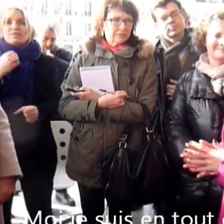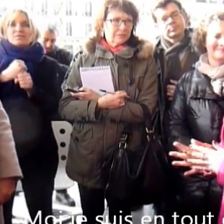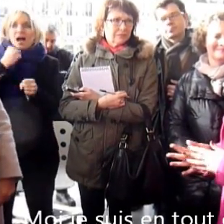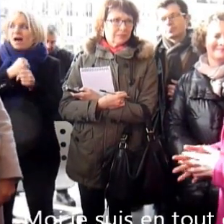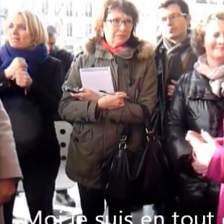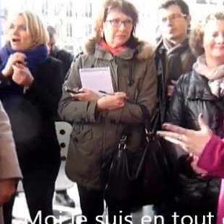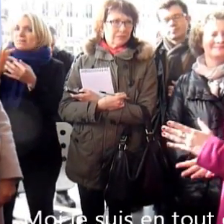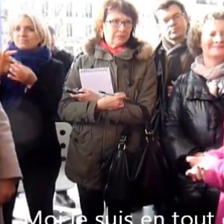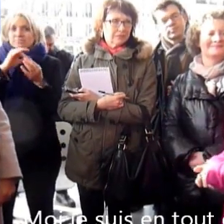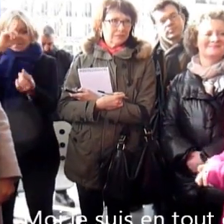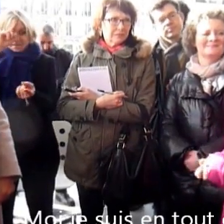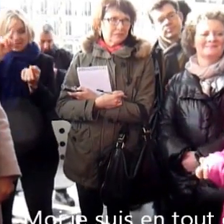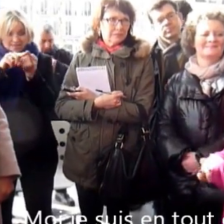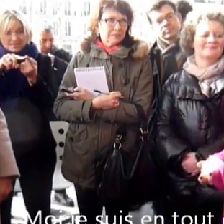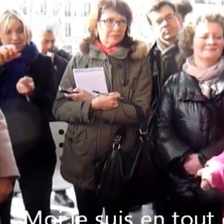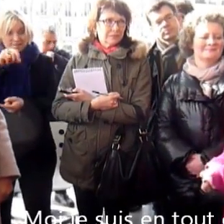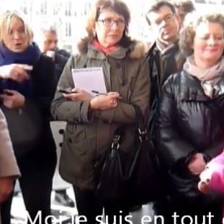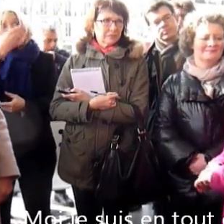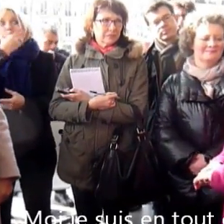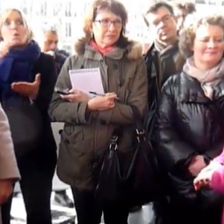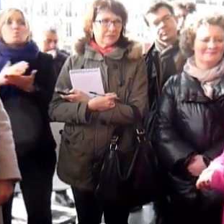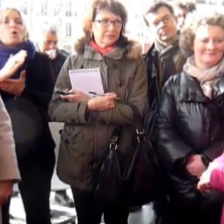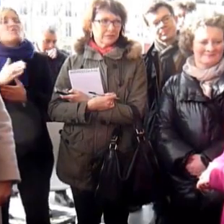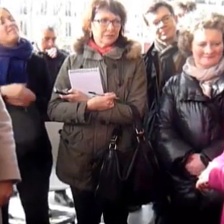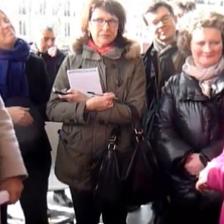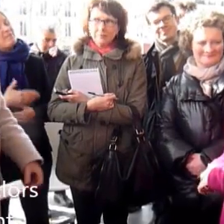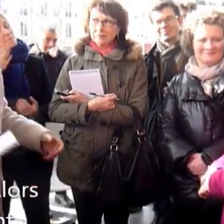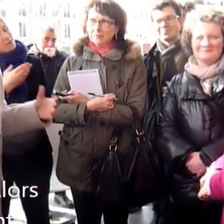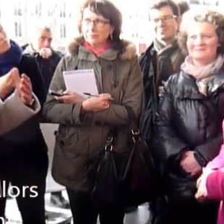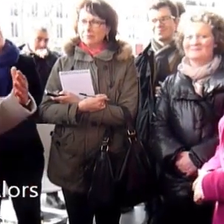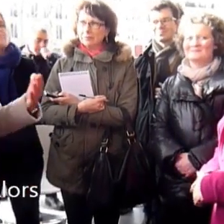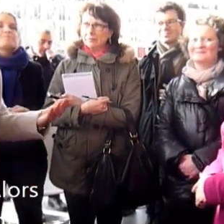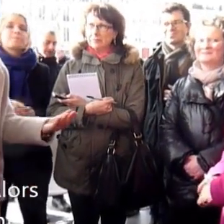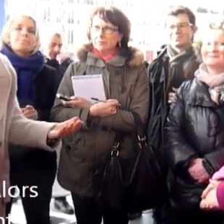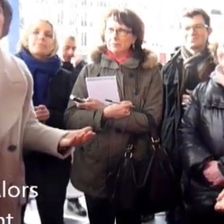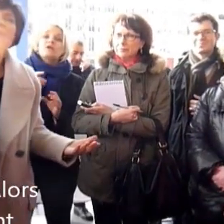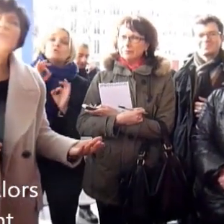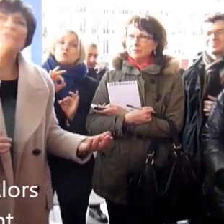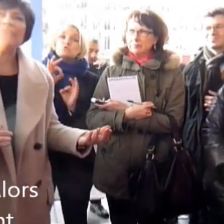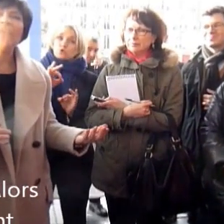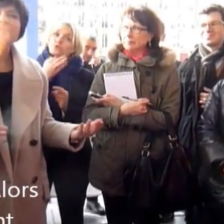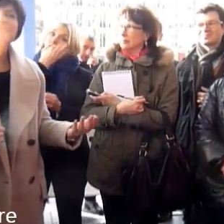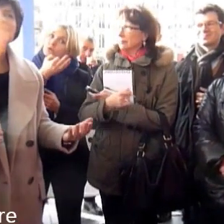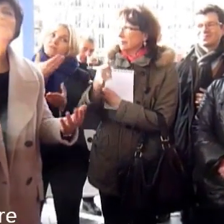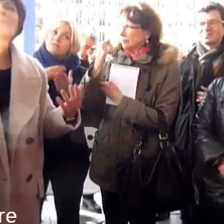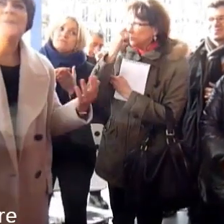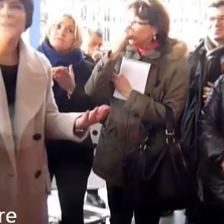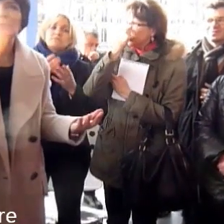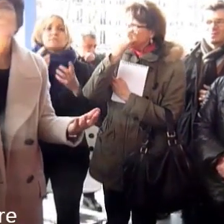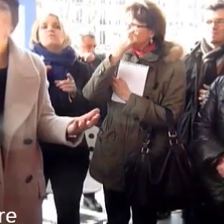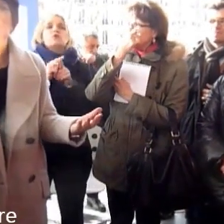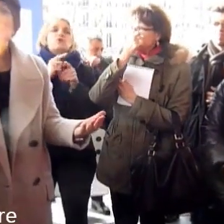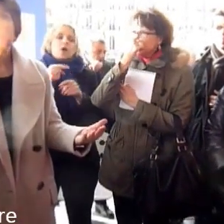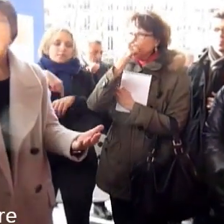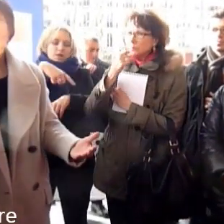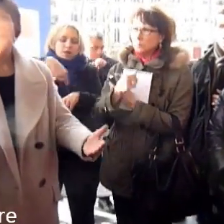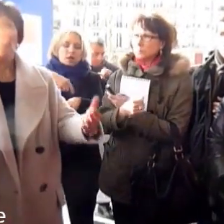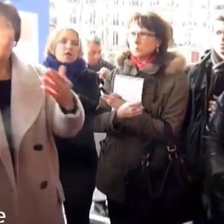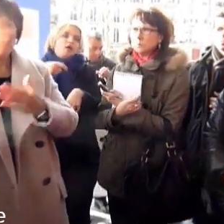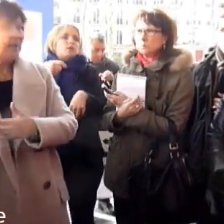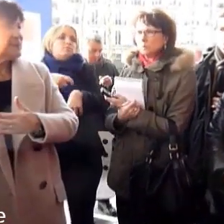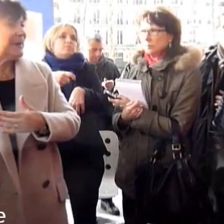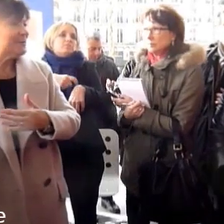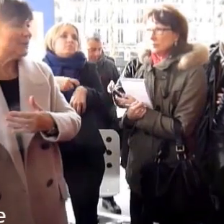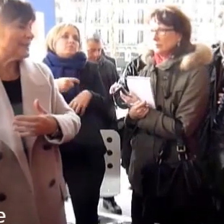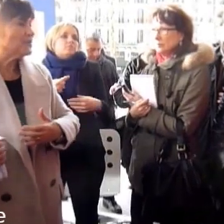travailler sur ce beau projet. Voilà. Alors, c'est exactement ce qu'on voulait faire, c'est-à-dire ne pas perdre de temps.